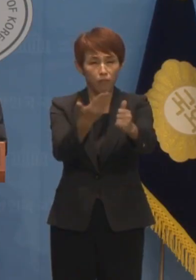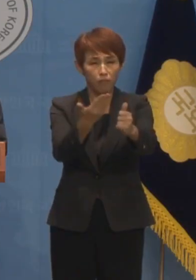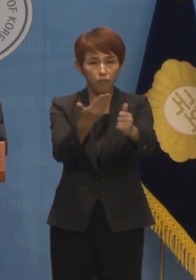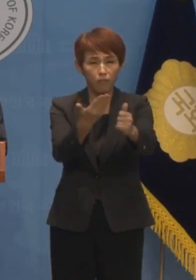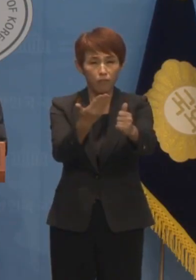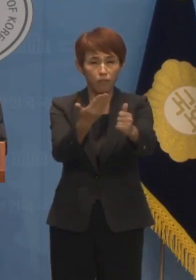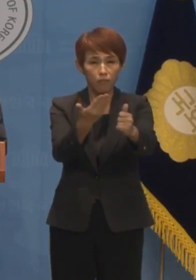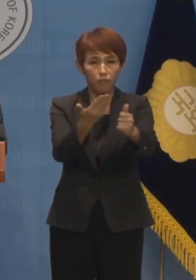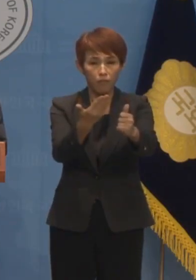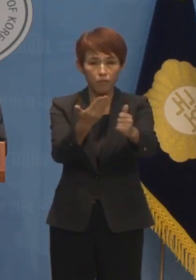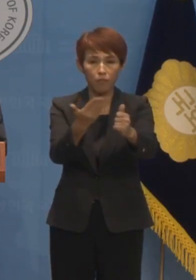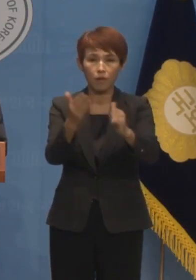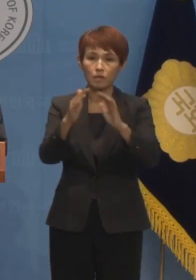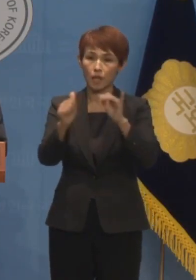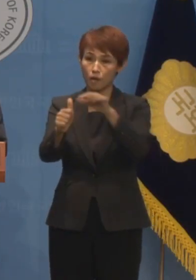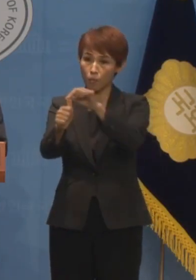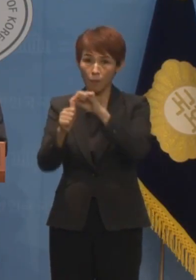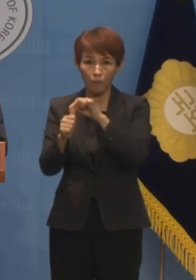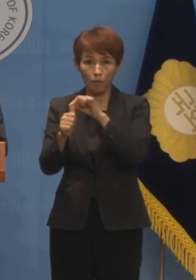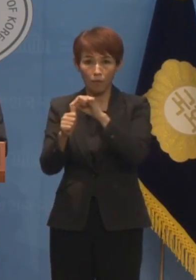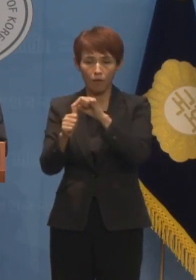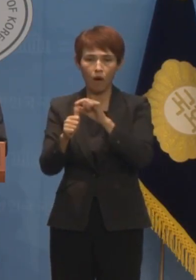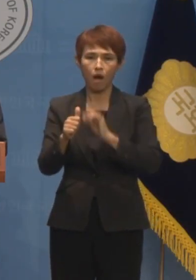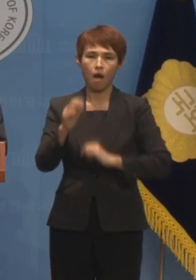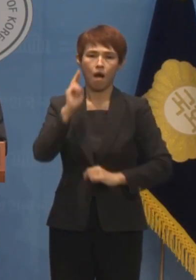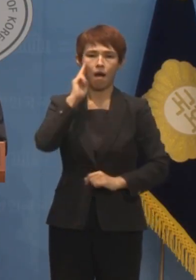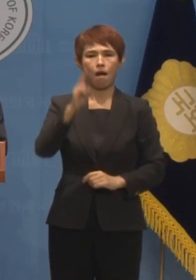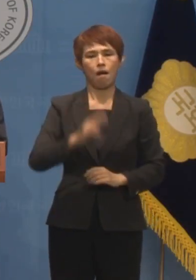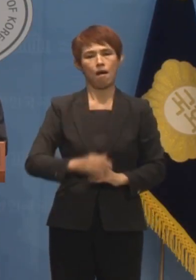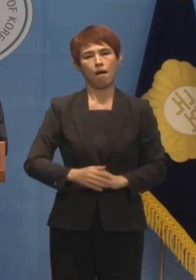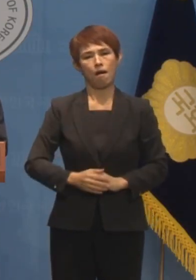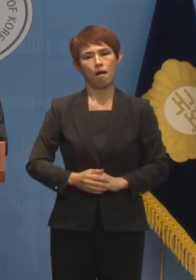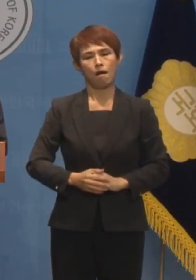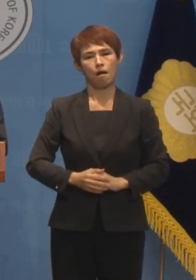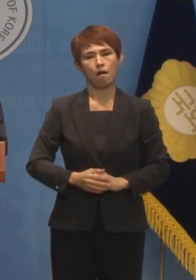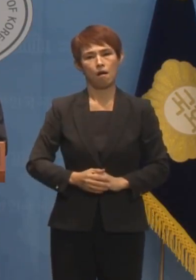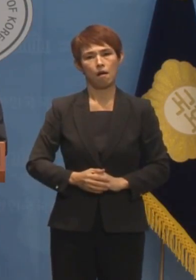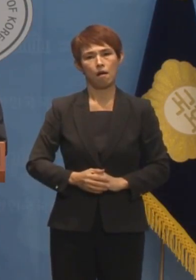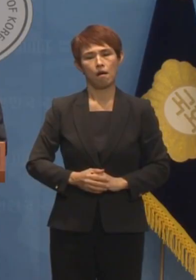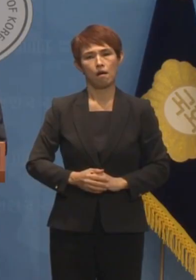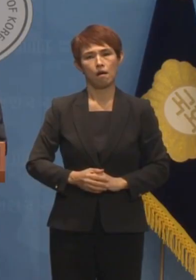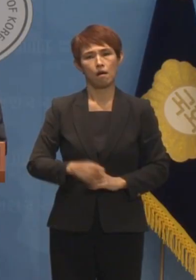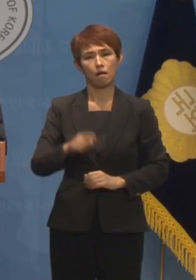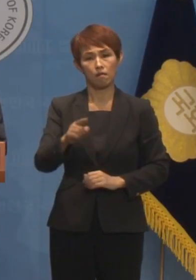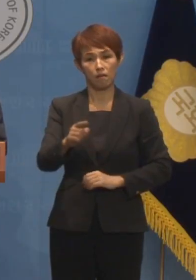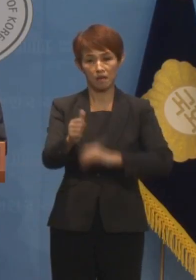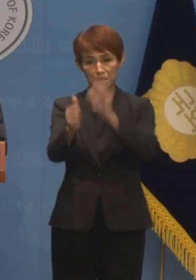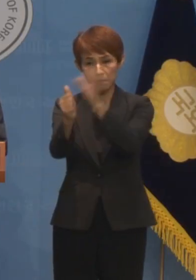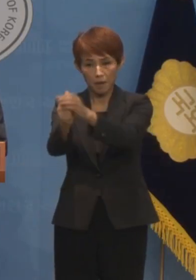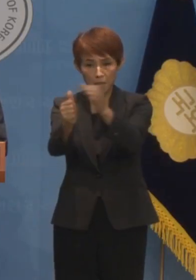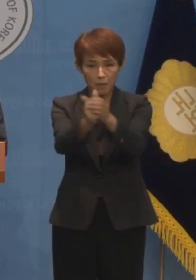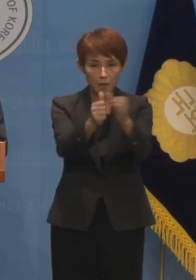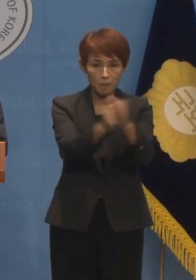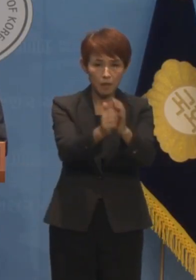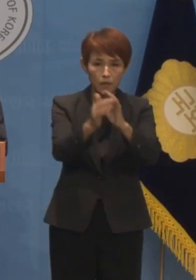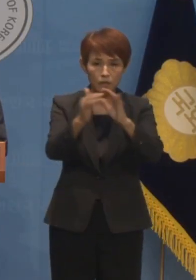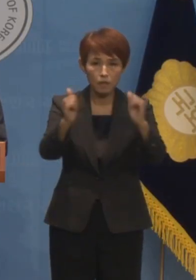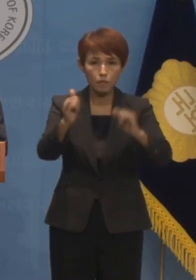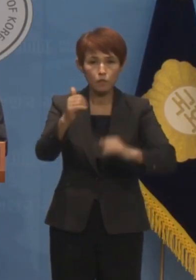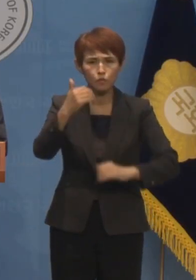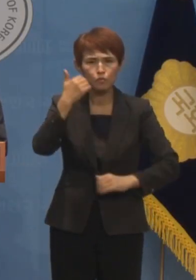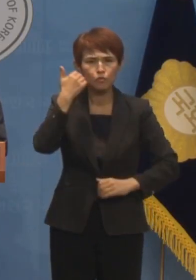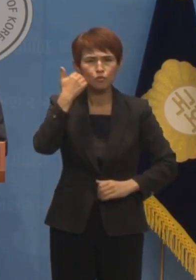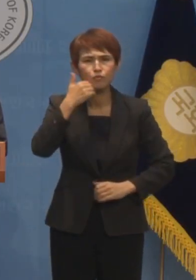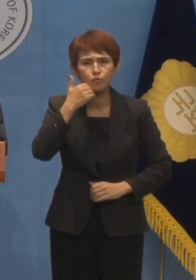통해서 인사를 판단했다는 것 아닙니까 그렇게 내리 꽂아서 임명된 중요한 자리는